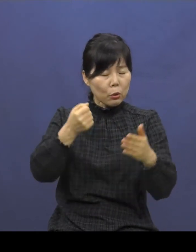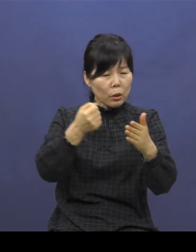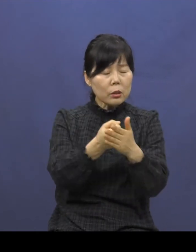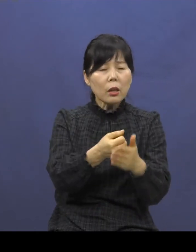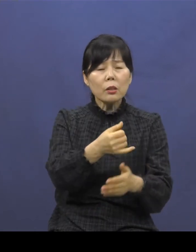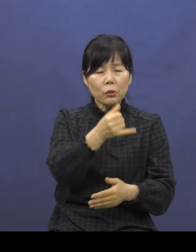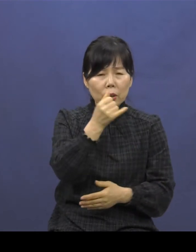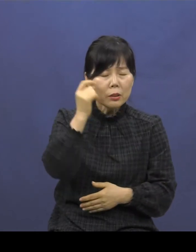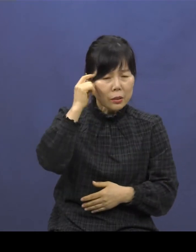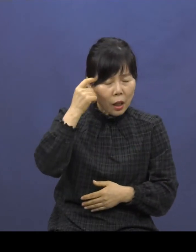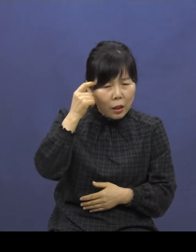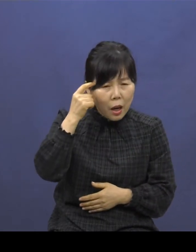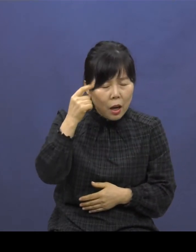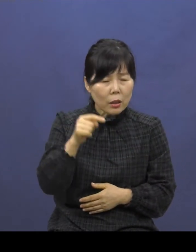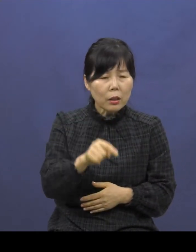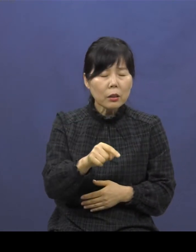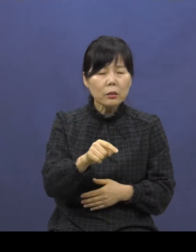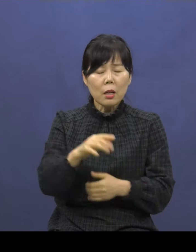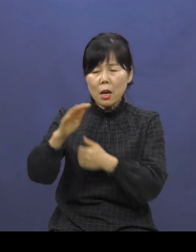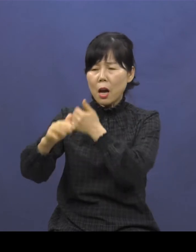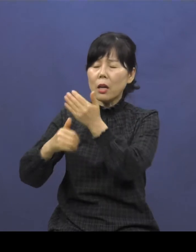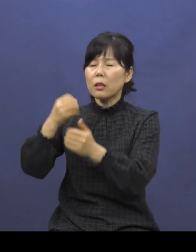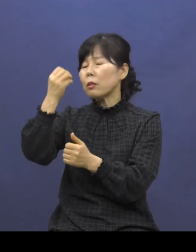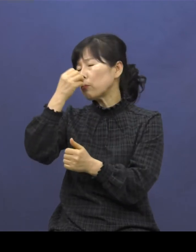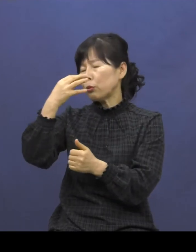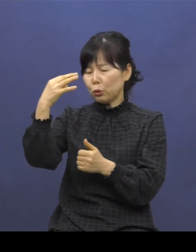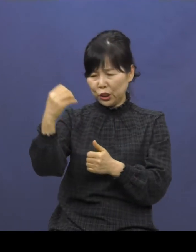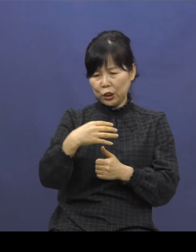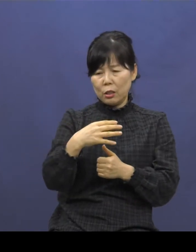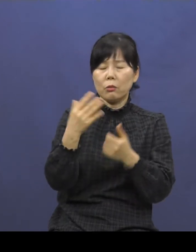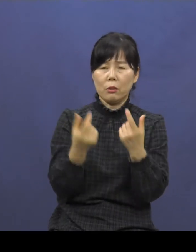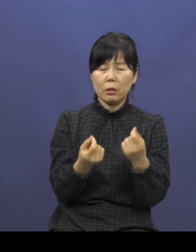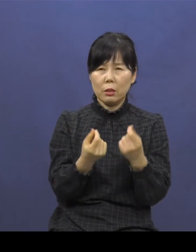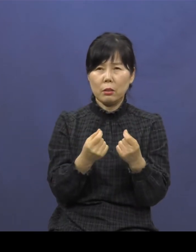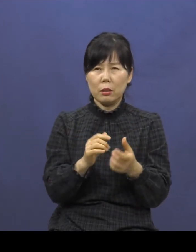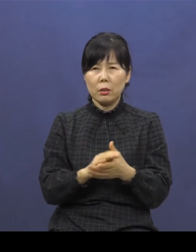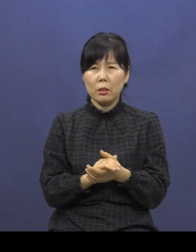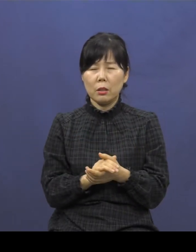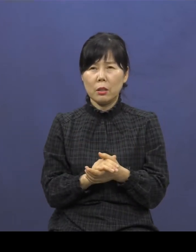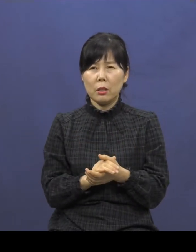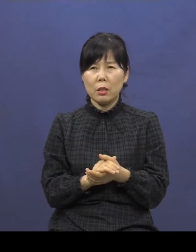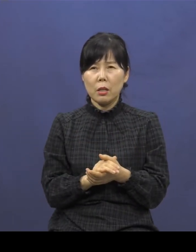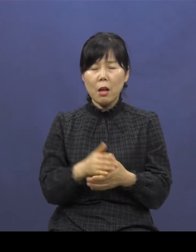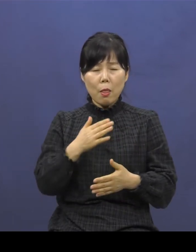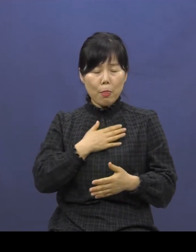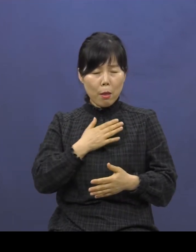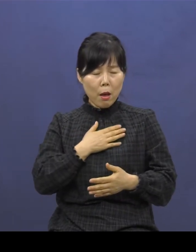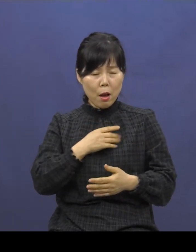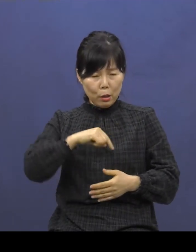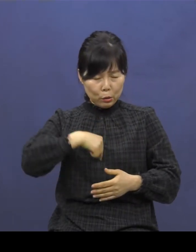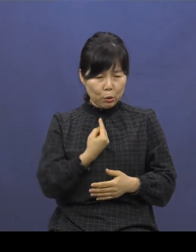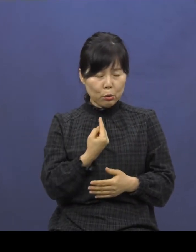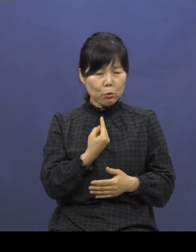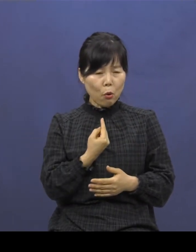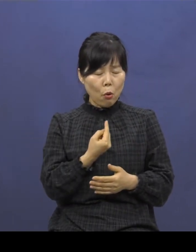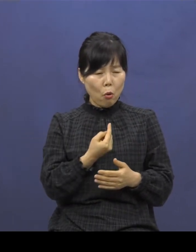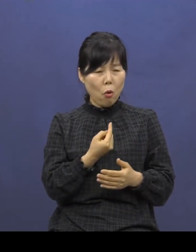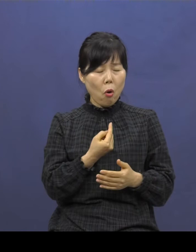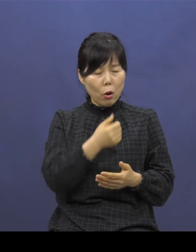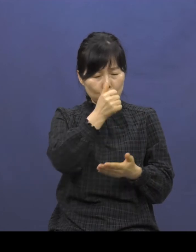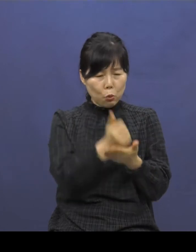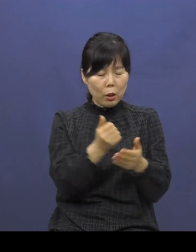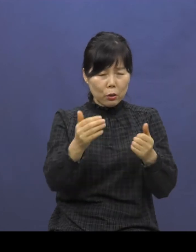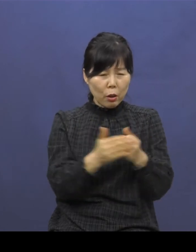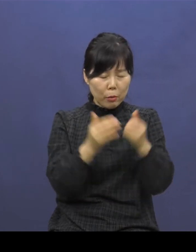하나님이 무시하셔야 되기 때문에, 우리가 스스로 죄를 선택하고 그 결과로 고난이 오는 것인데, 그런데